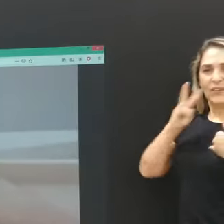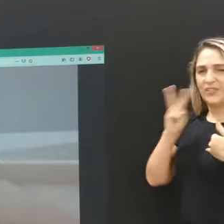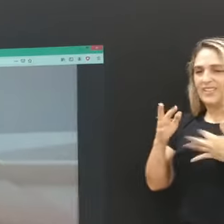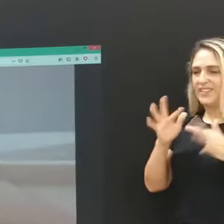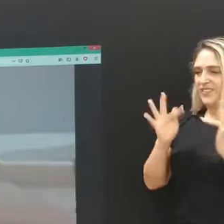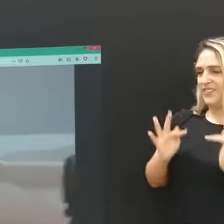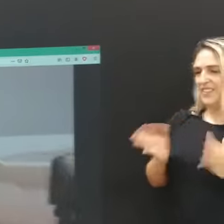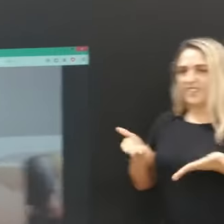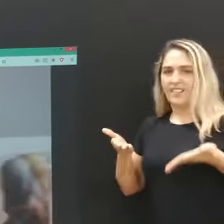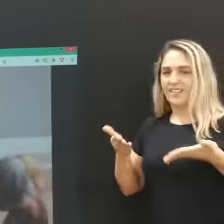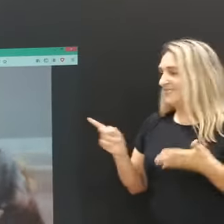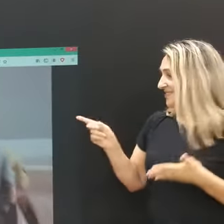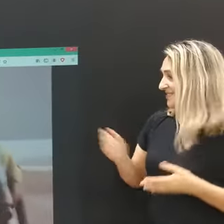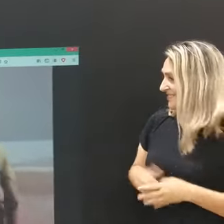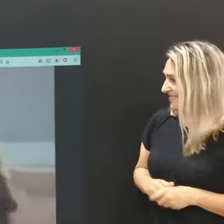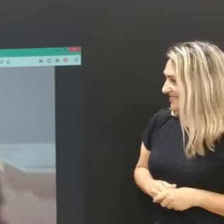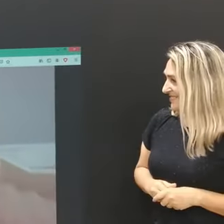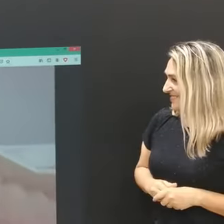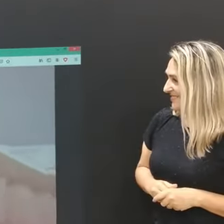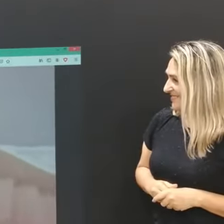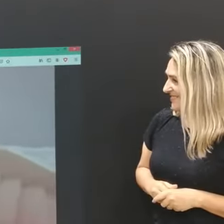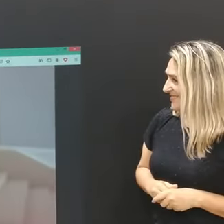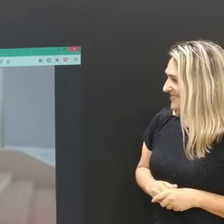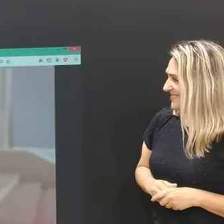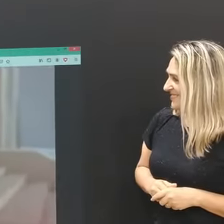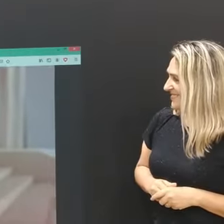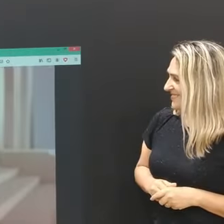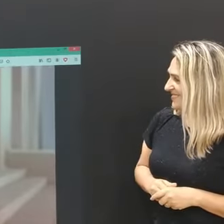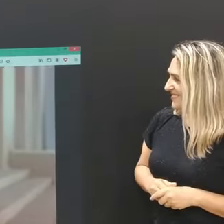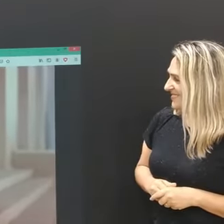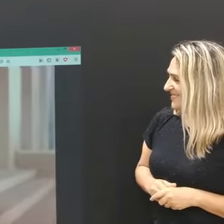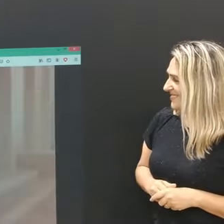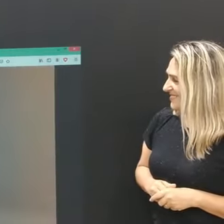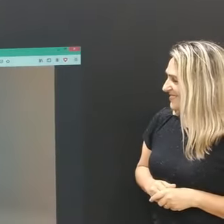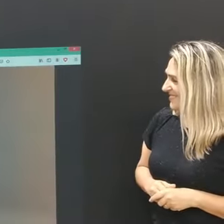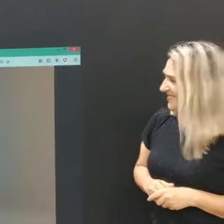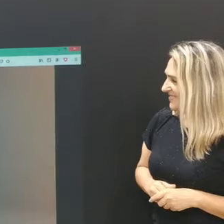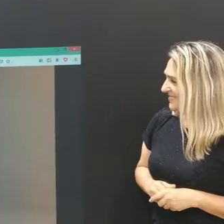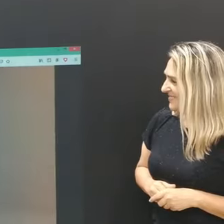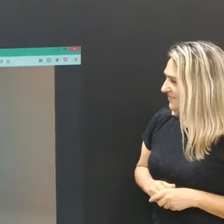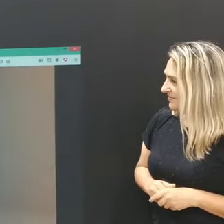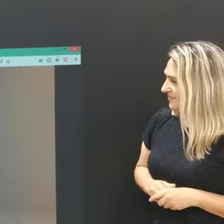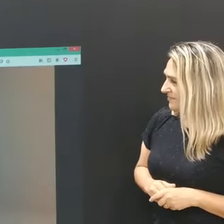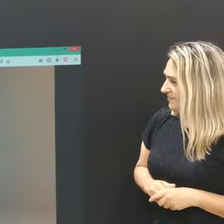Ele se sentia orgulhoso, ele se sentia superior às pessoas.